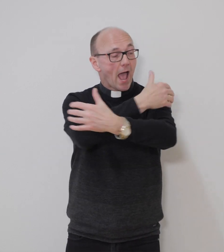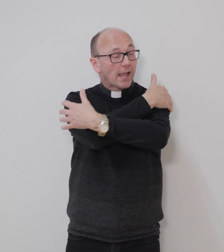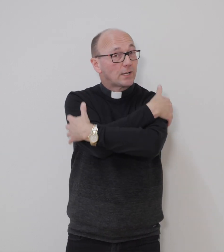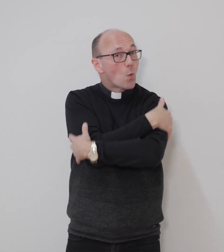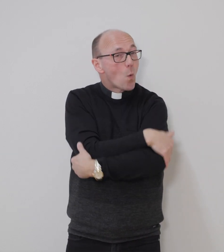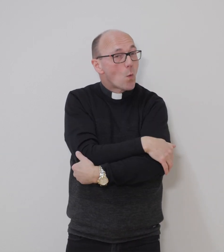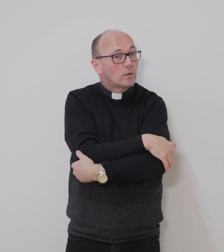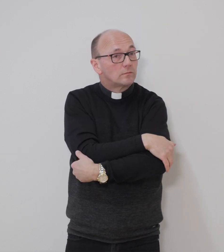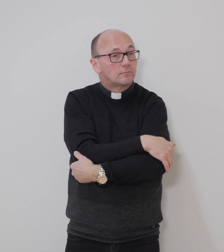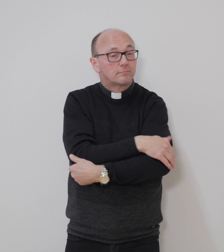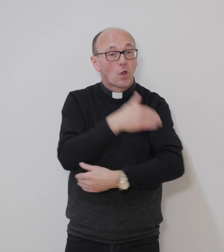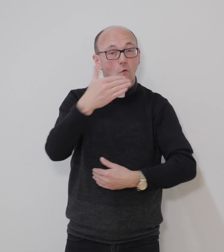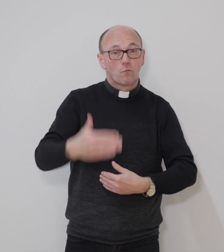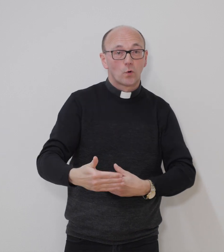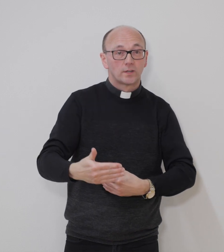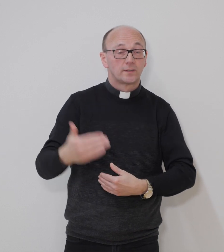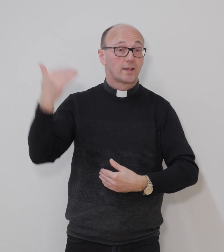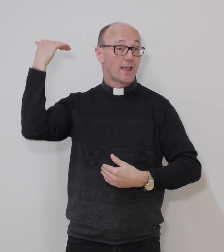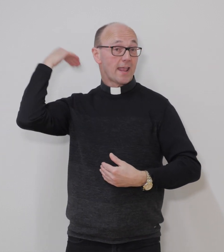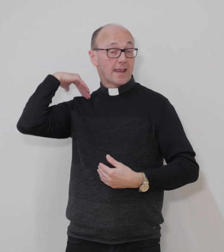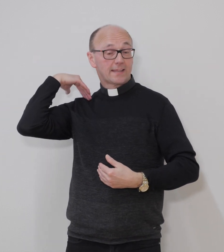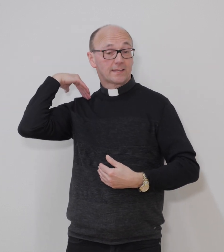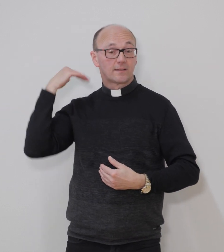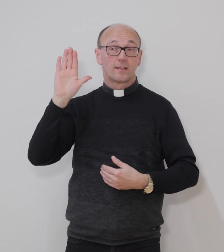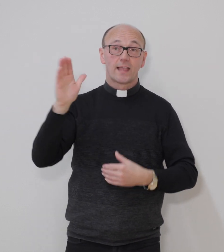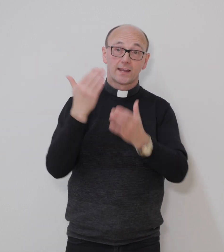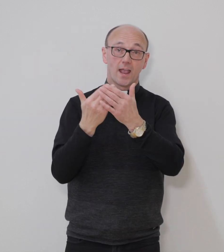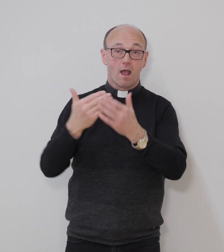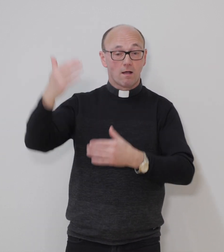Von hinten und von vorn hast du mich umschlossen,